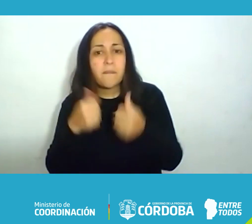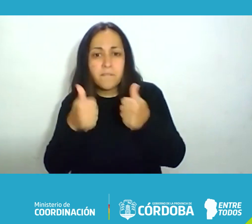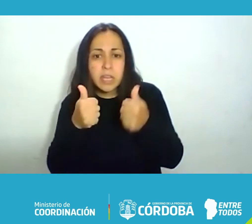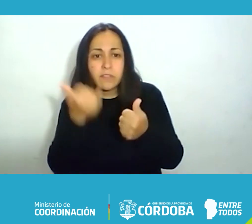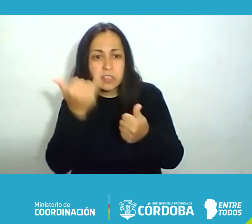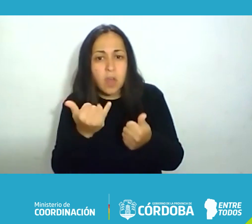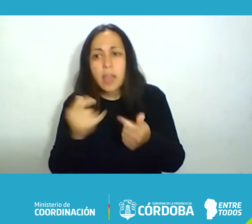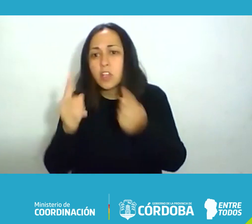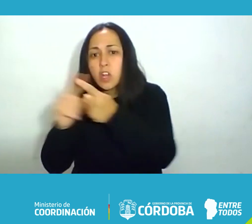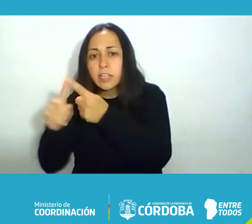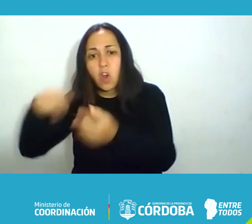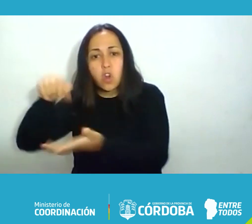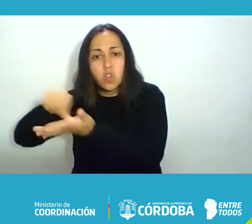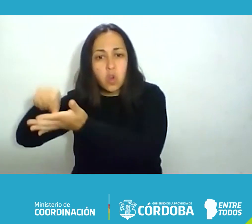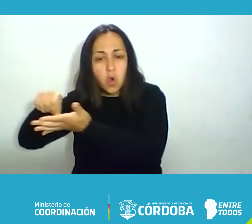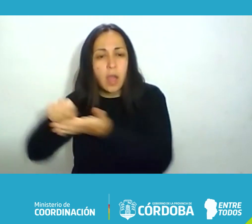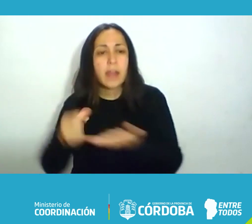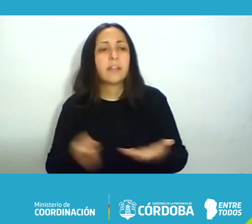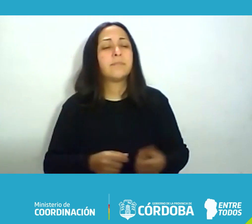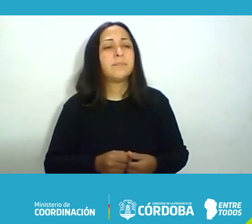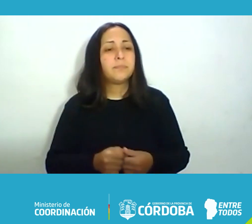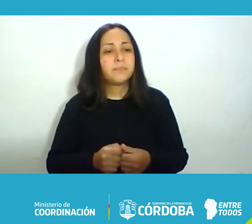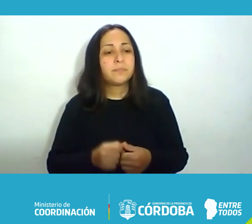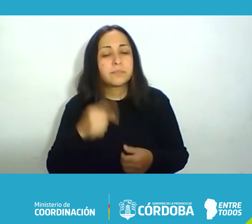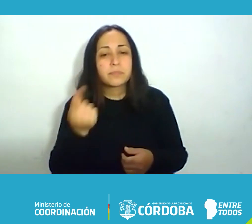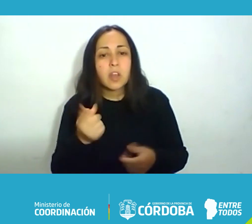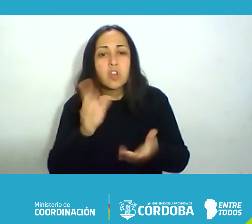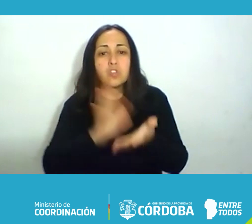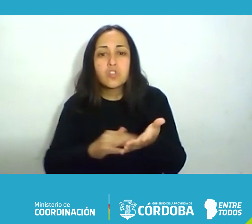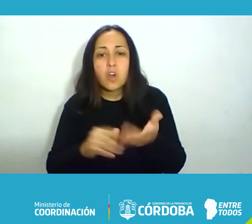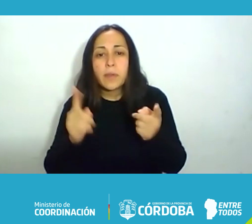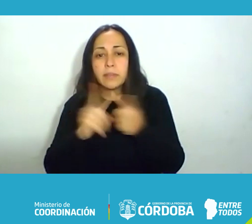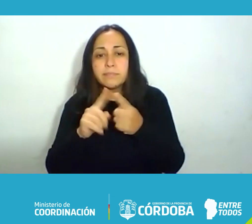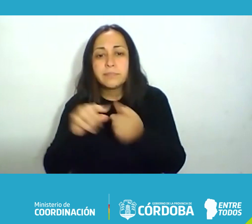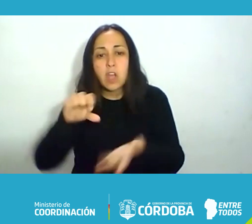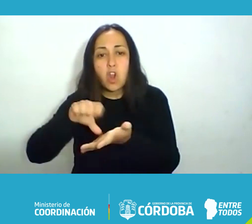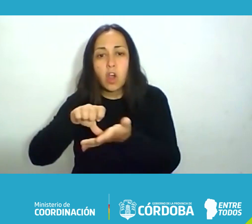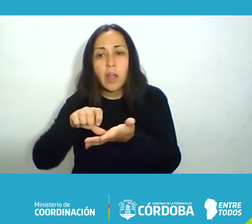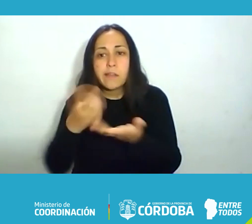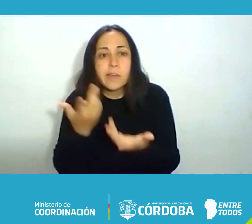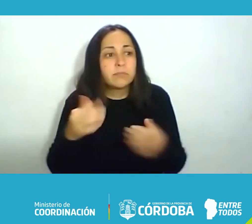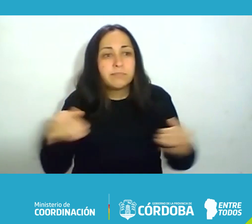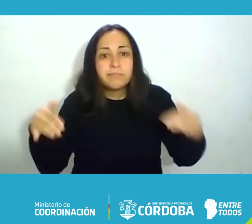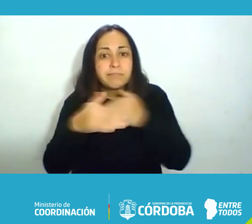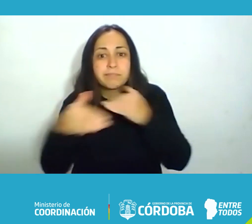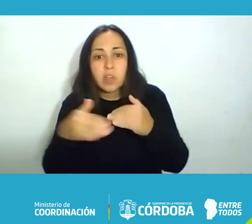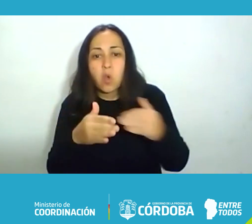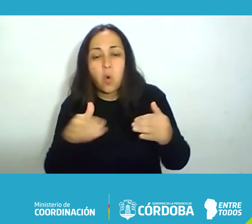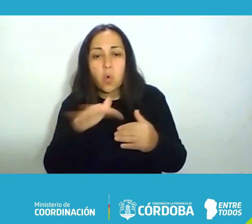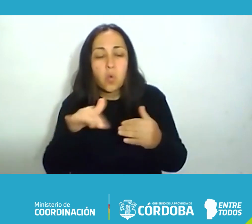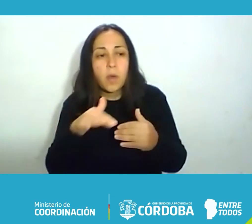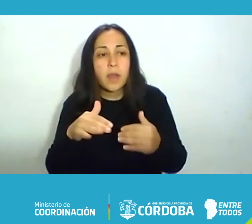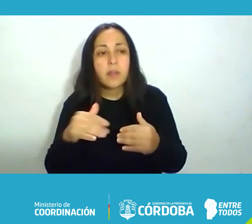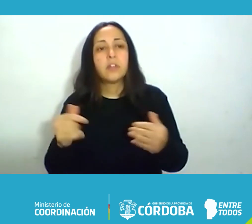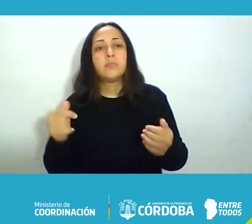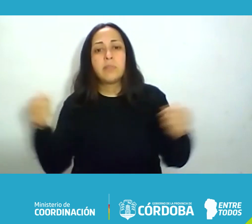otros valles turísticos y además forma parte del tercer anillo a nivel metropolitano. En cuanto a lo local, se busca resolver las travesías urbanas, liberando el tránsito pasante